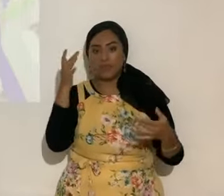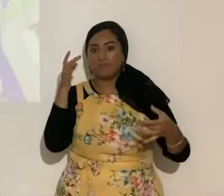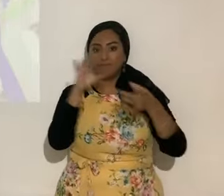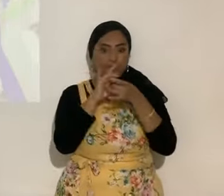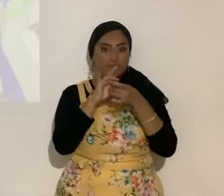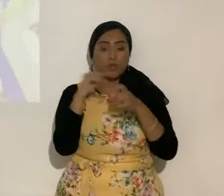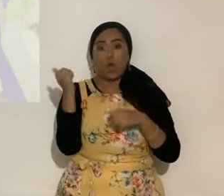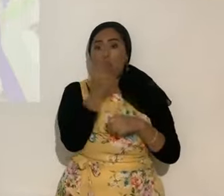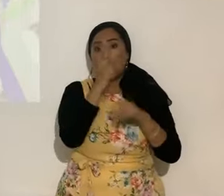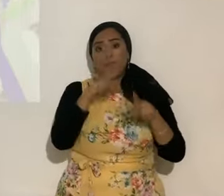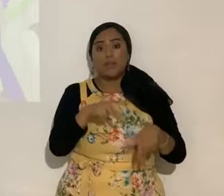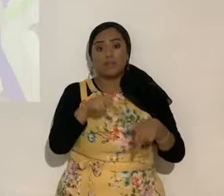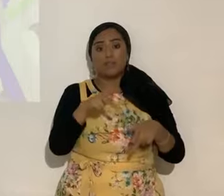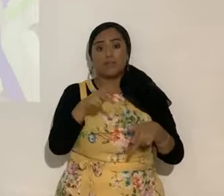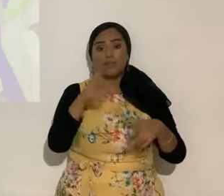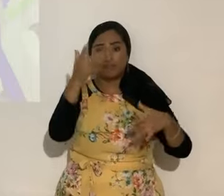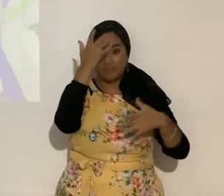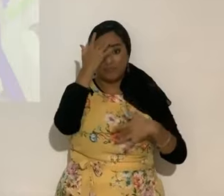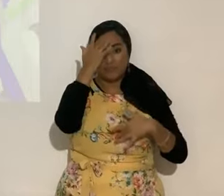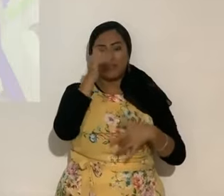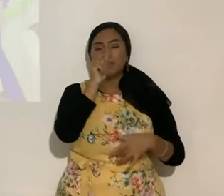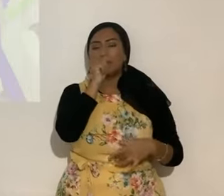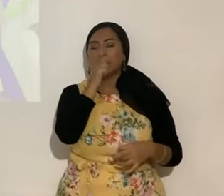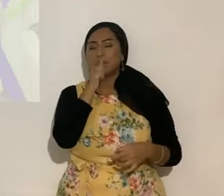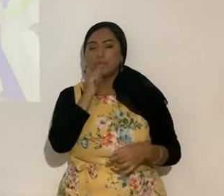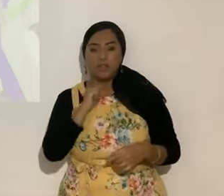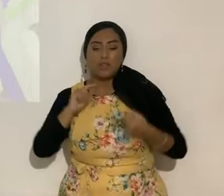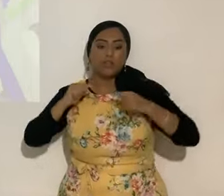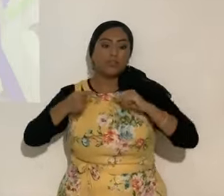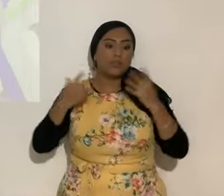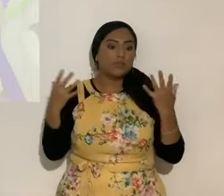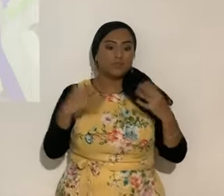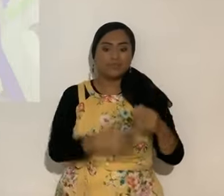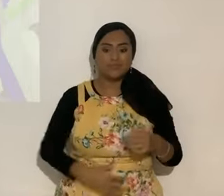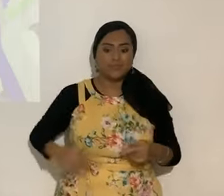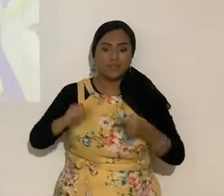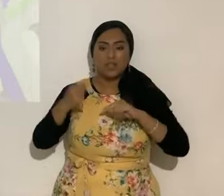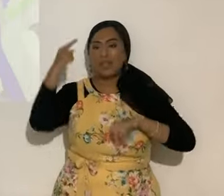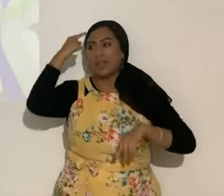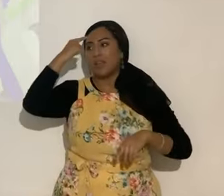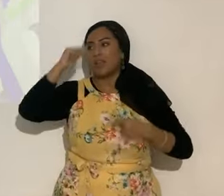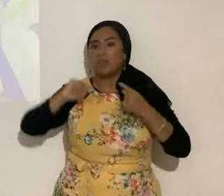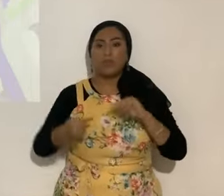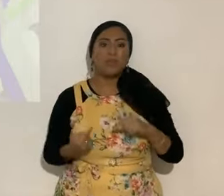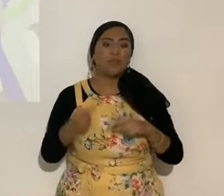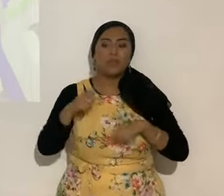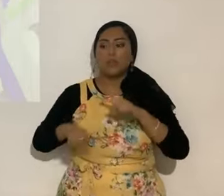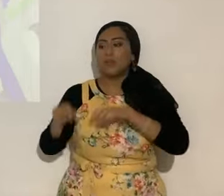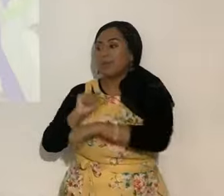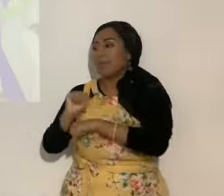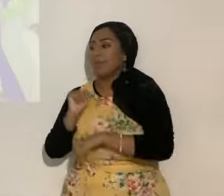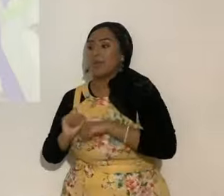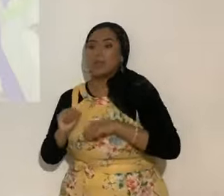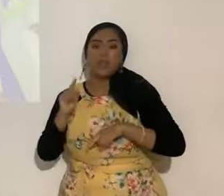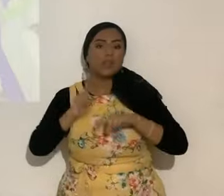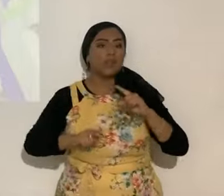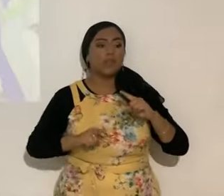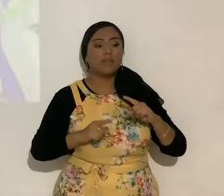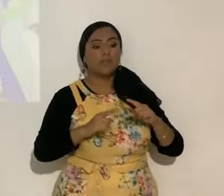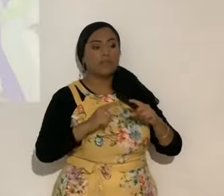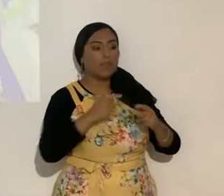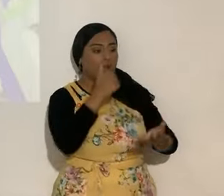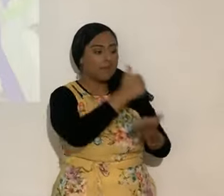enfermo sufre, sufre dolor de cabeza, sufre dolor de estómago, dolor de riñón, sufre porque no puede trabajar, no puede darle de